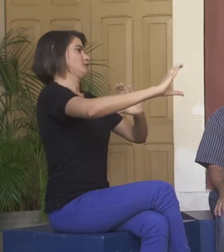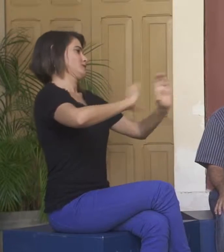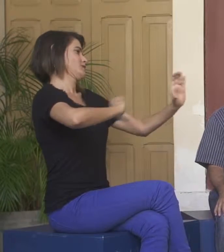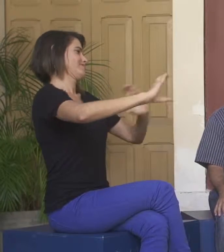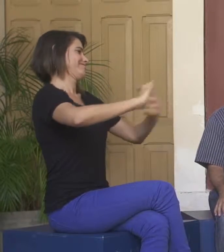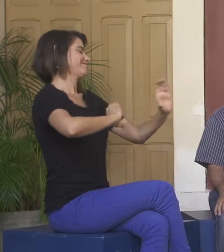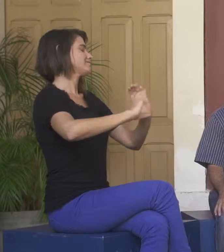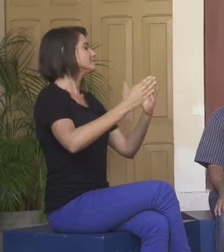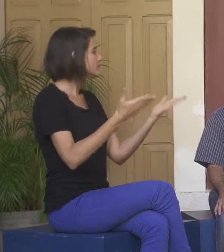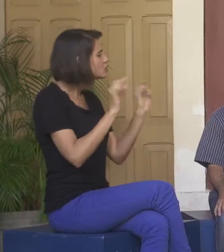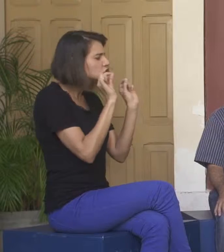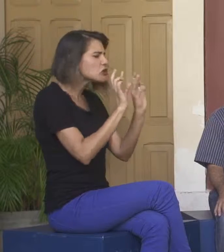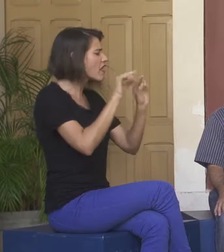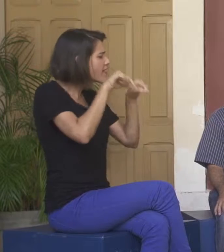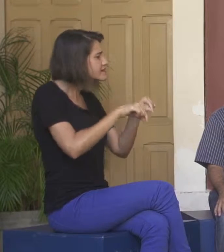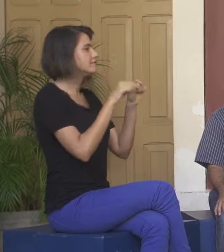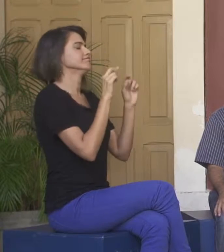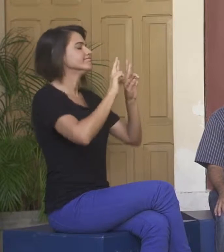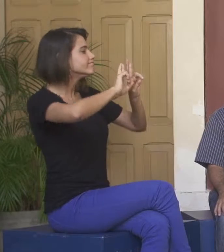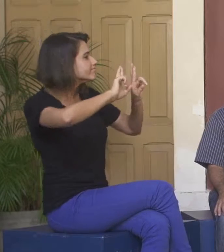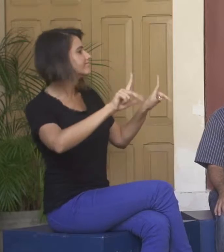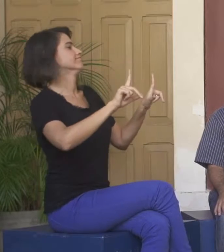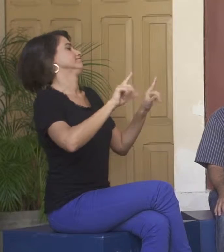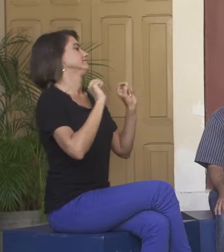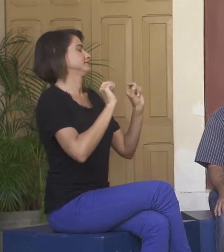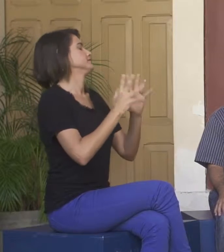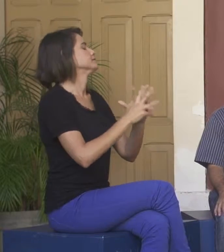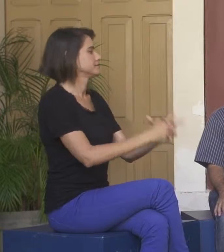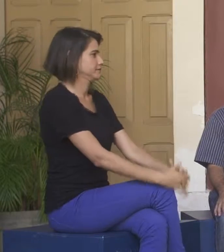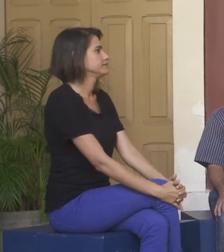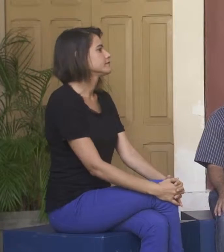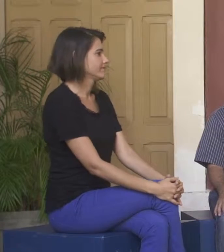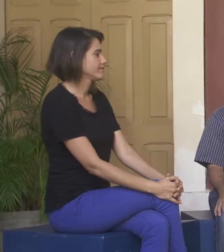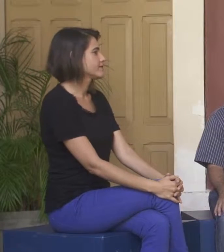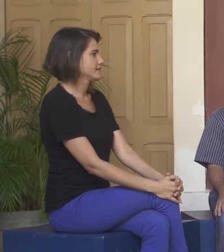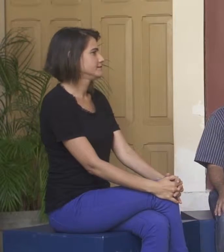comunicacional Então essa é a grande diferença Essa é a questão